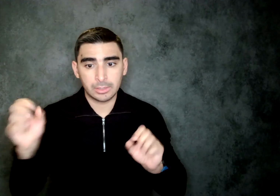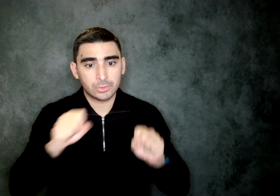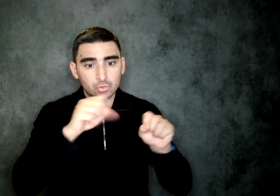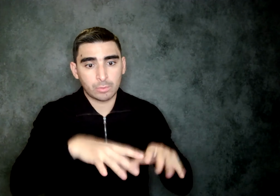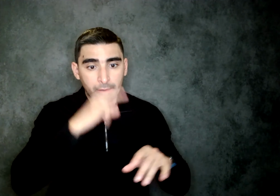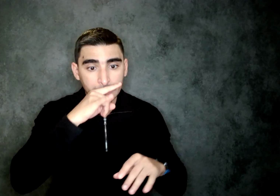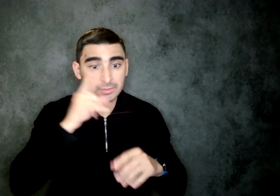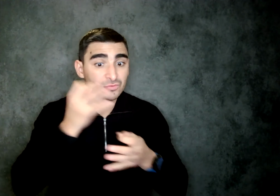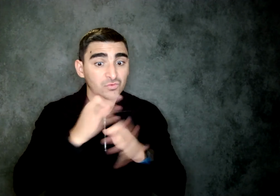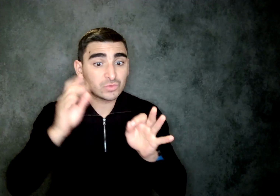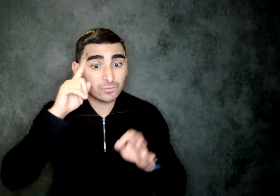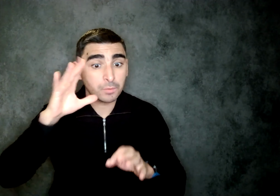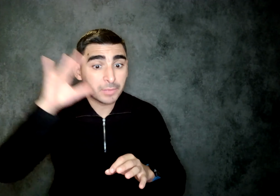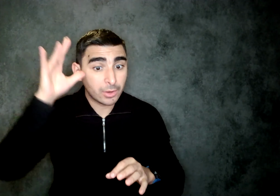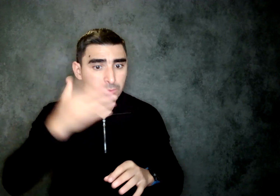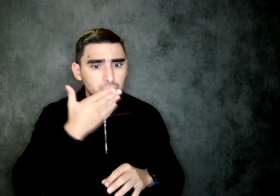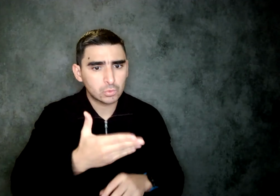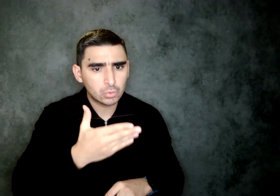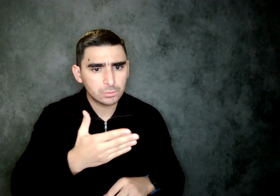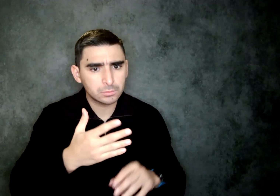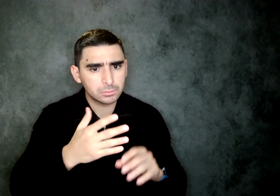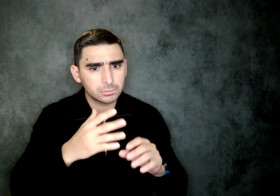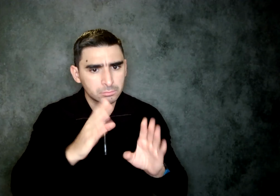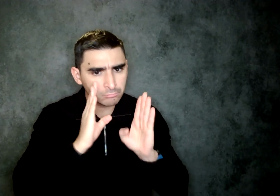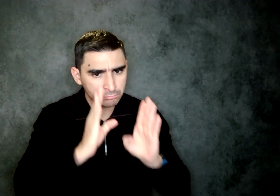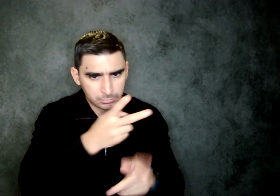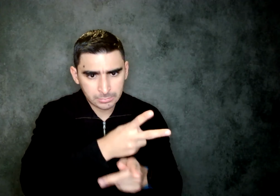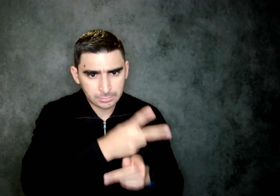free for parents? You know, just thinking big.